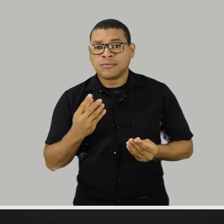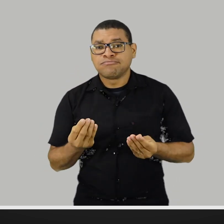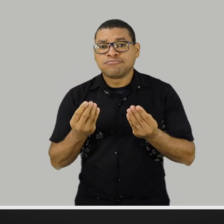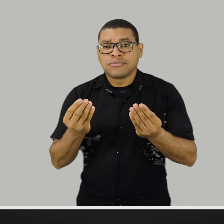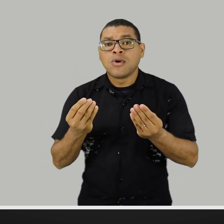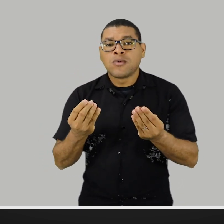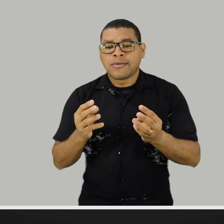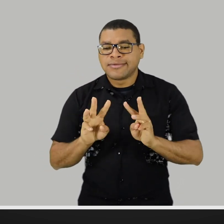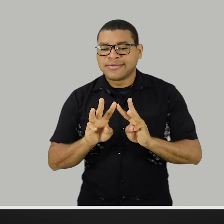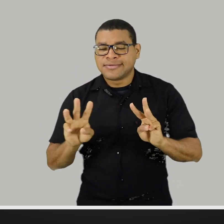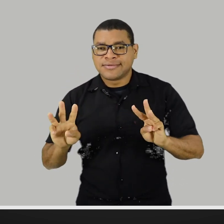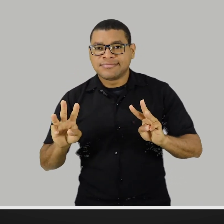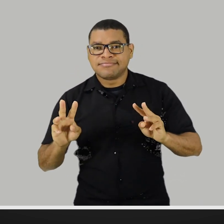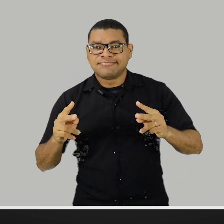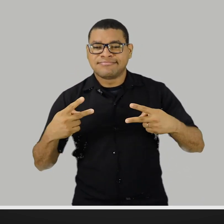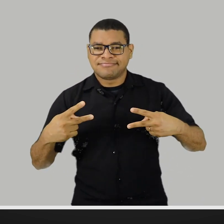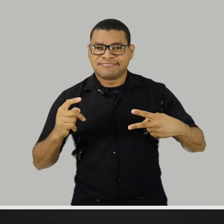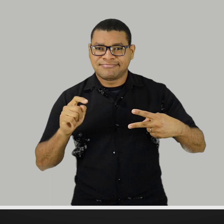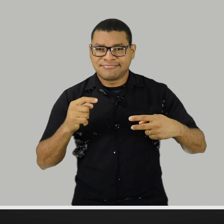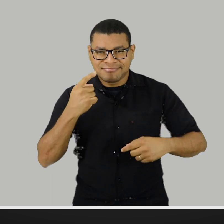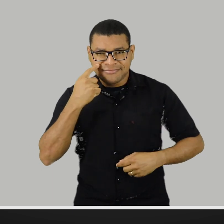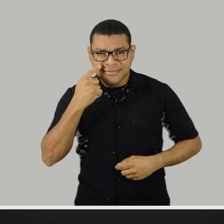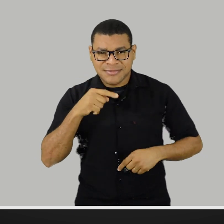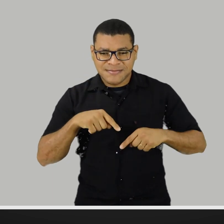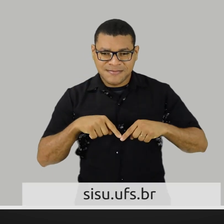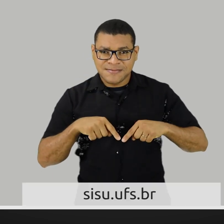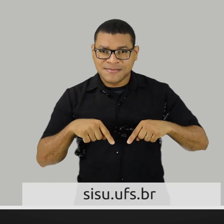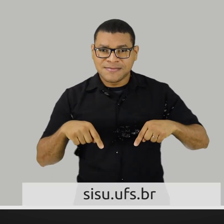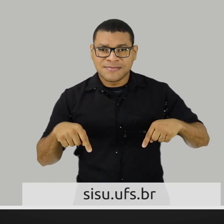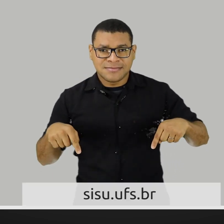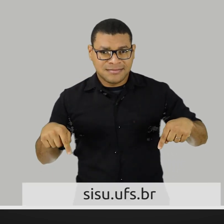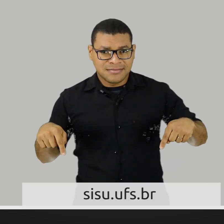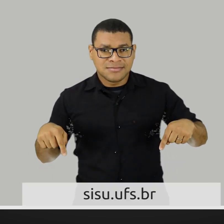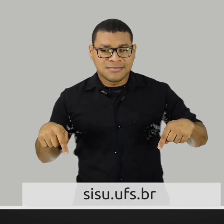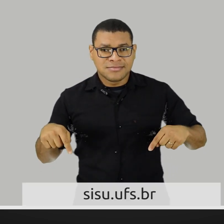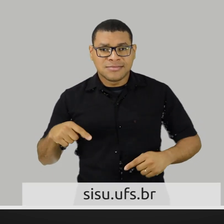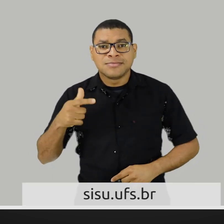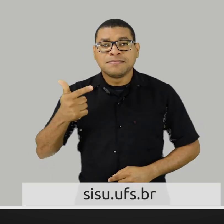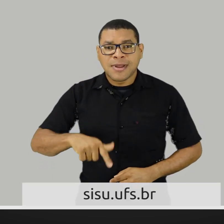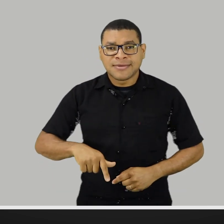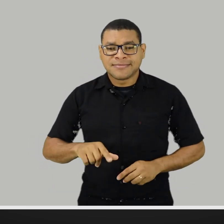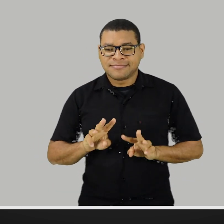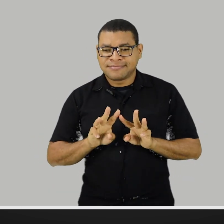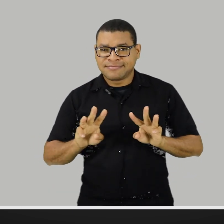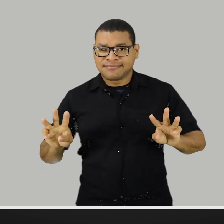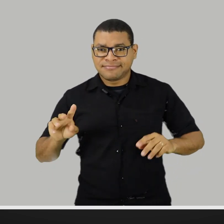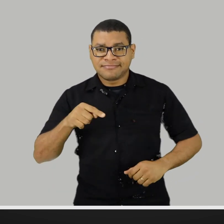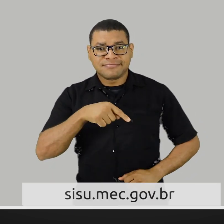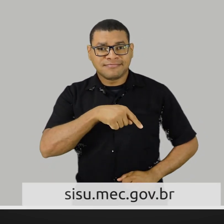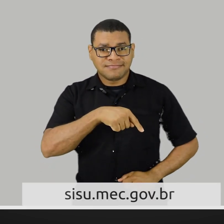disponibilizado na página eletrônica sisu.ufs.br e